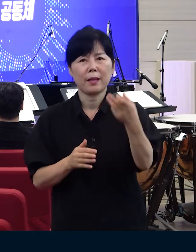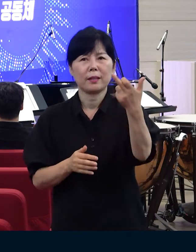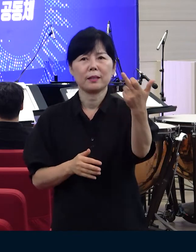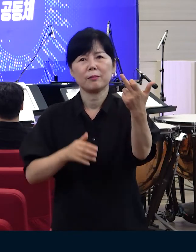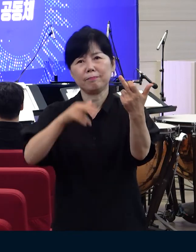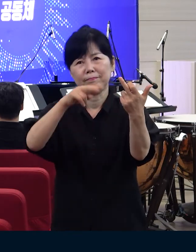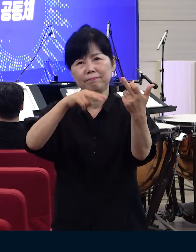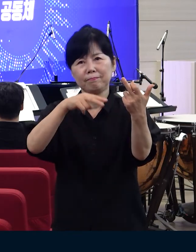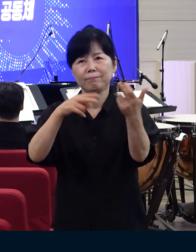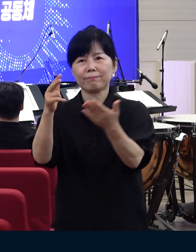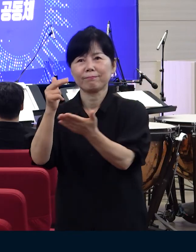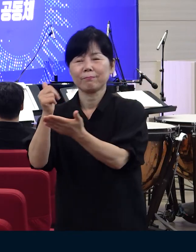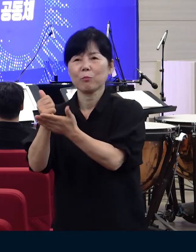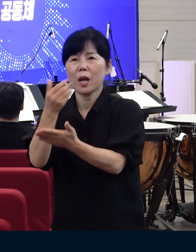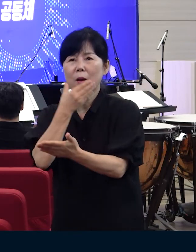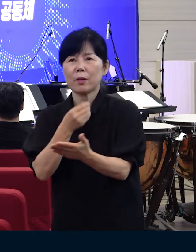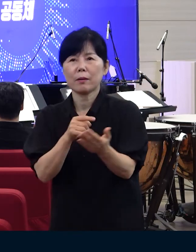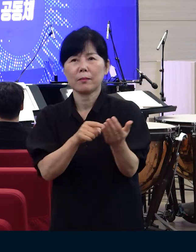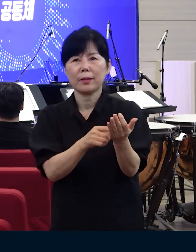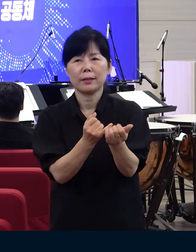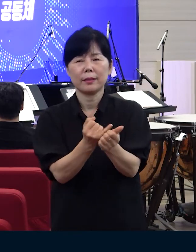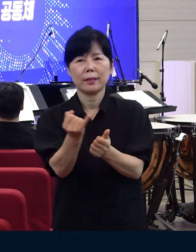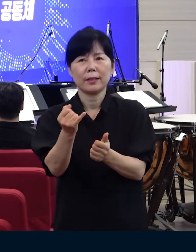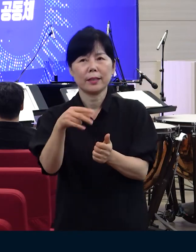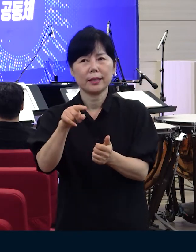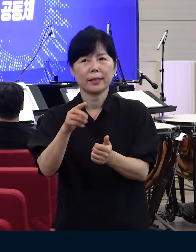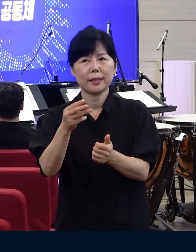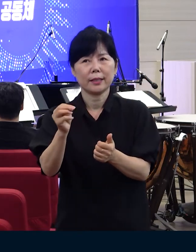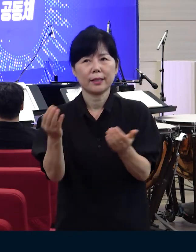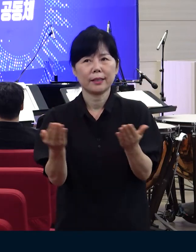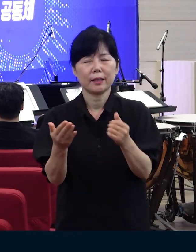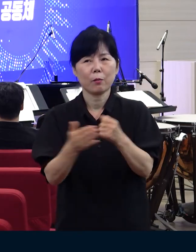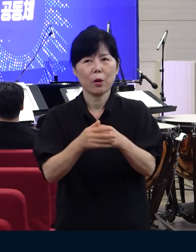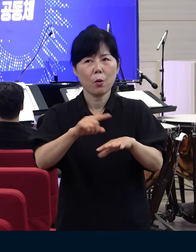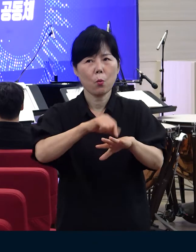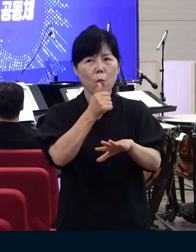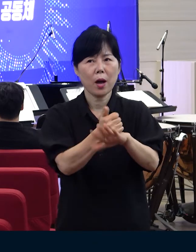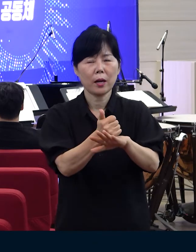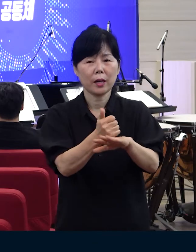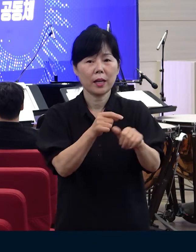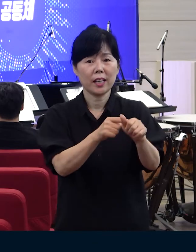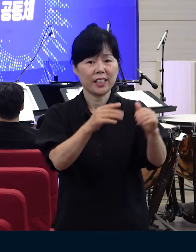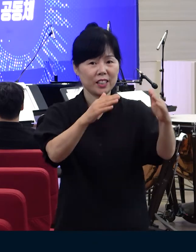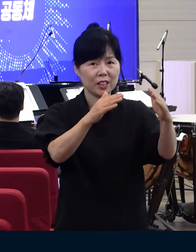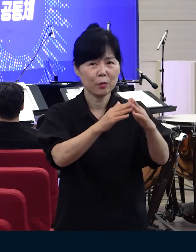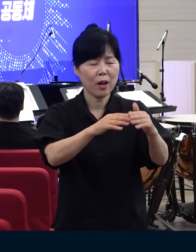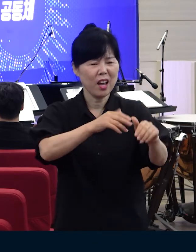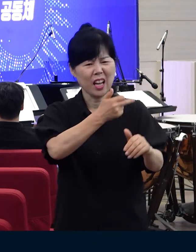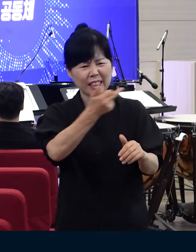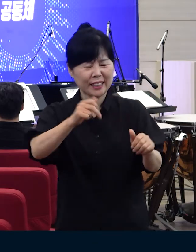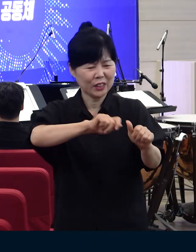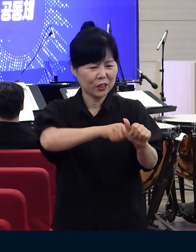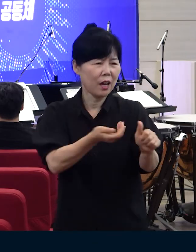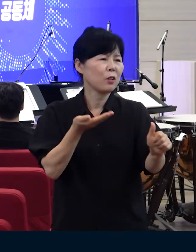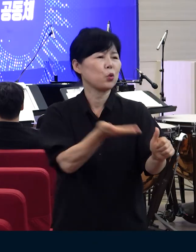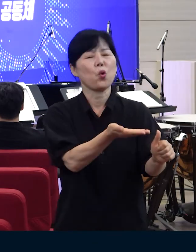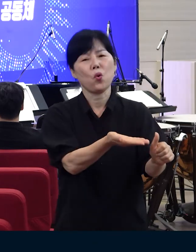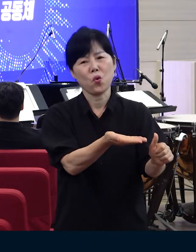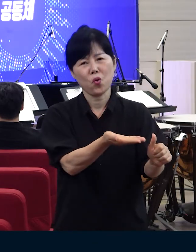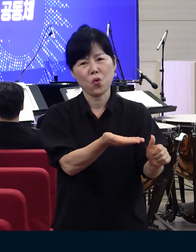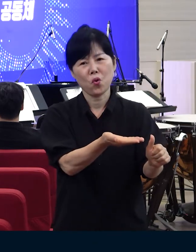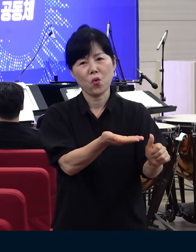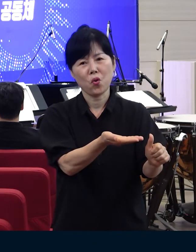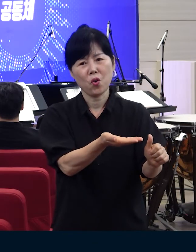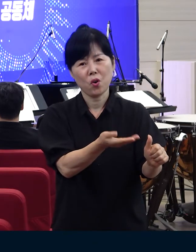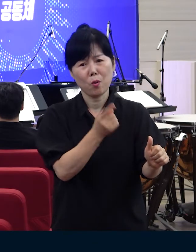읽습니다. 여호와께서 아브라함의 아내 사레의 일로 바로와 그 집에 큰 재앙을 내리신지라. 여러분, 이거